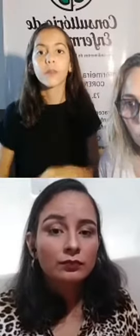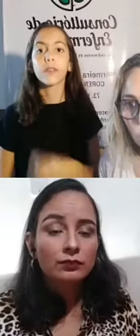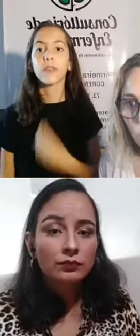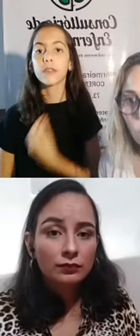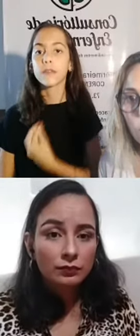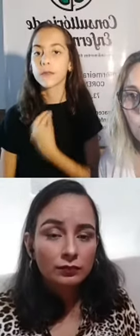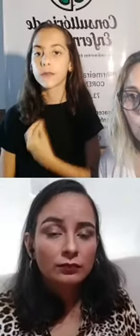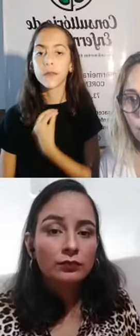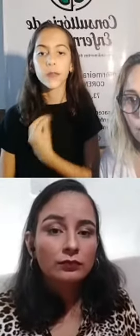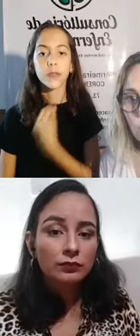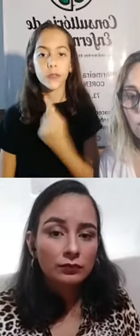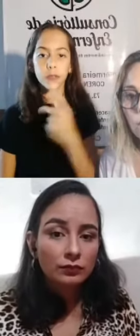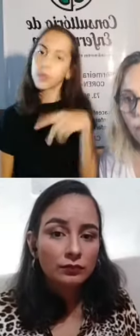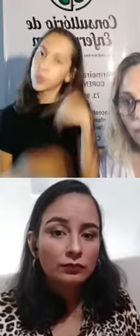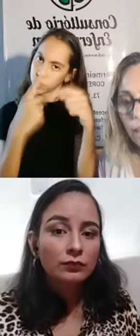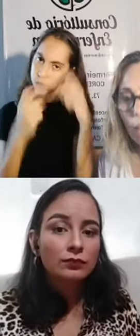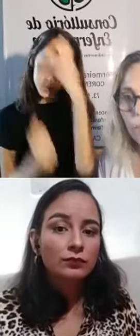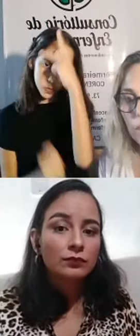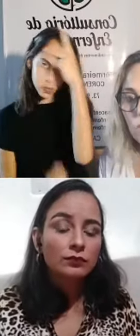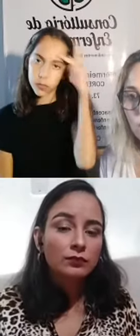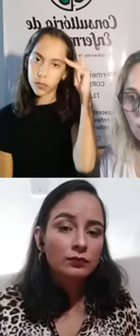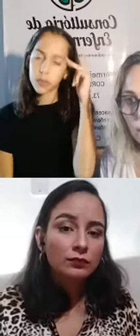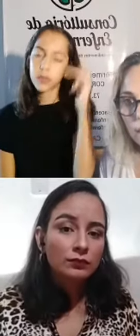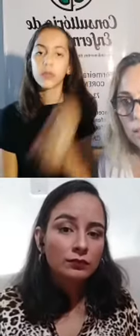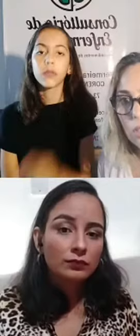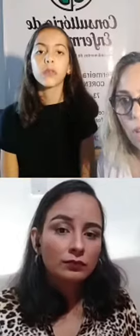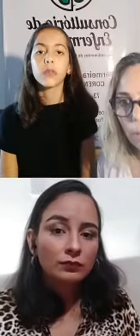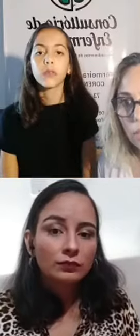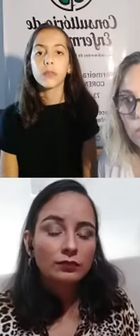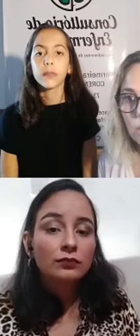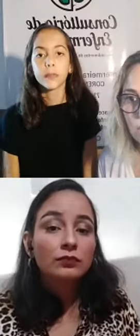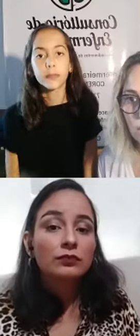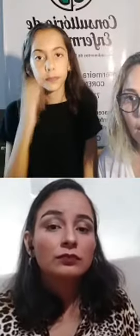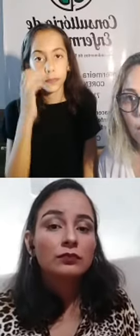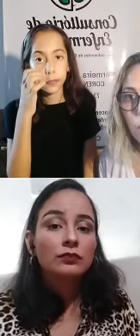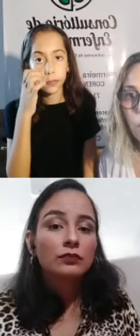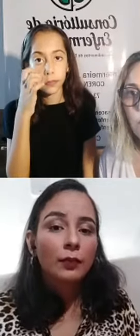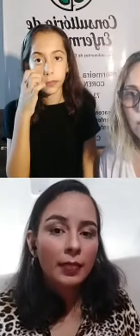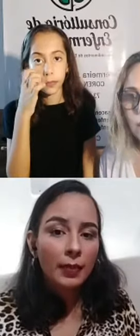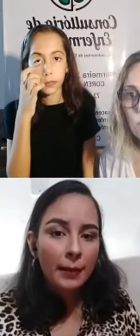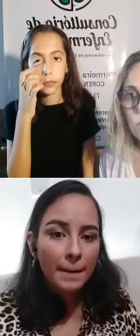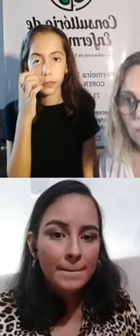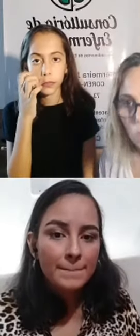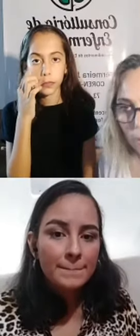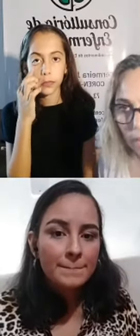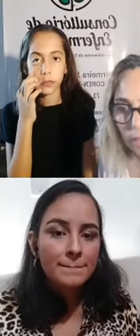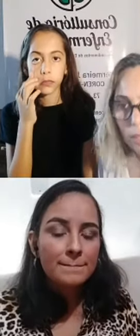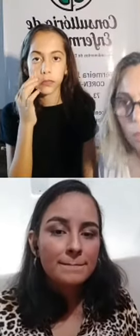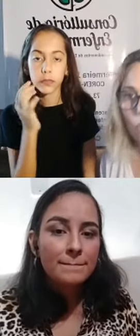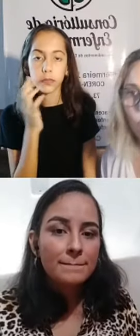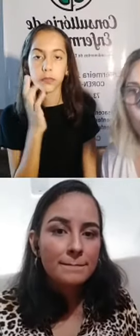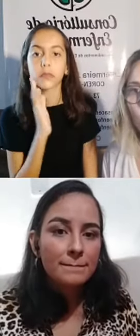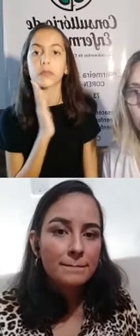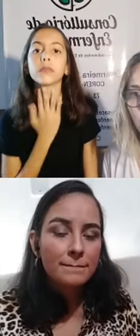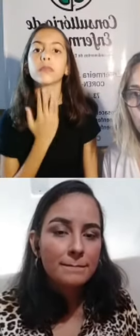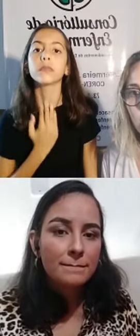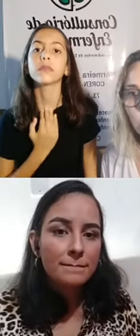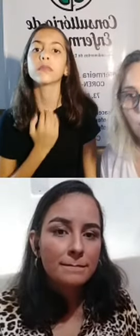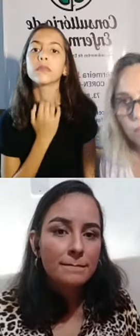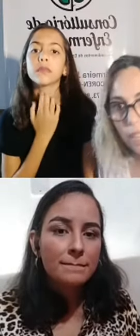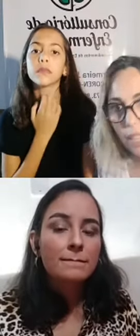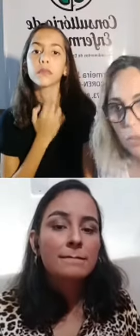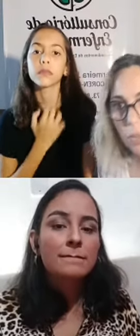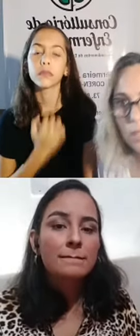como um todo, né? De tentar realmente fazer esse isolamento social, né? De usar sua máscara quando for uma feira,